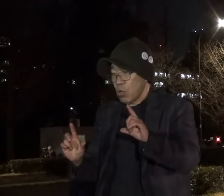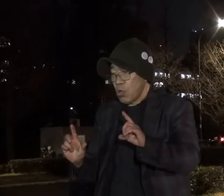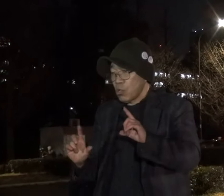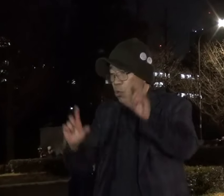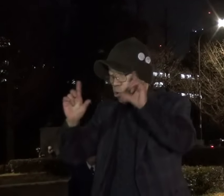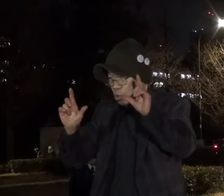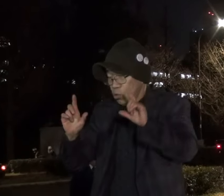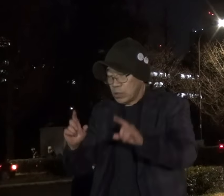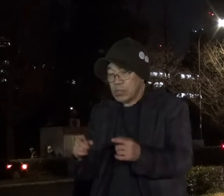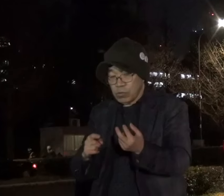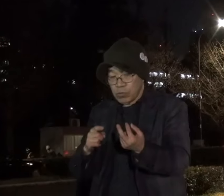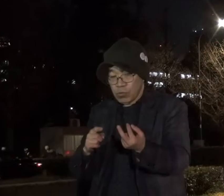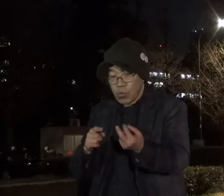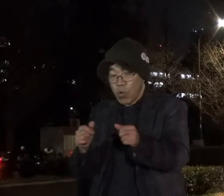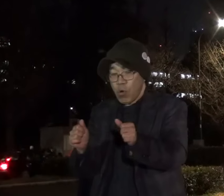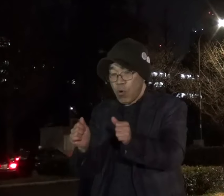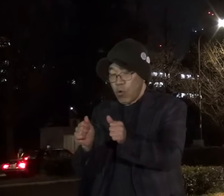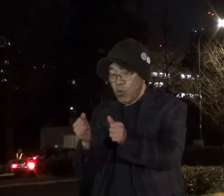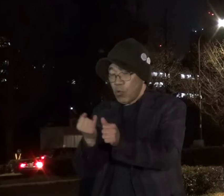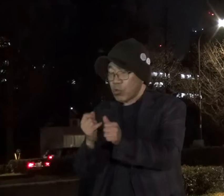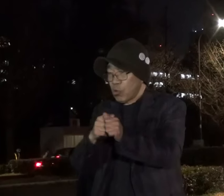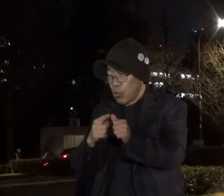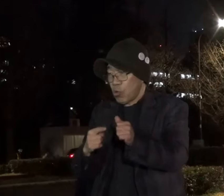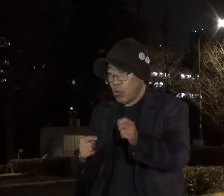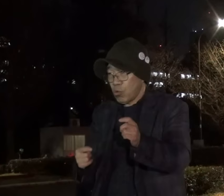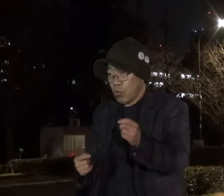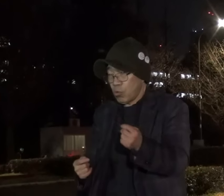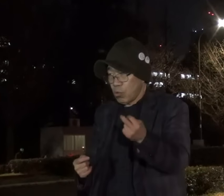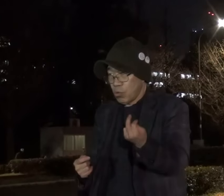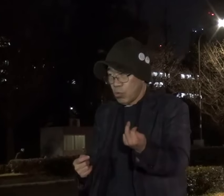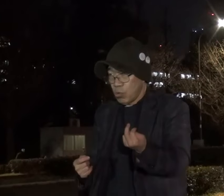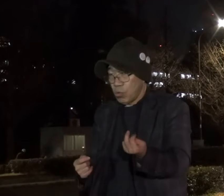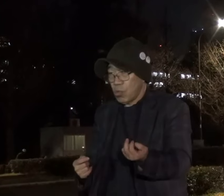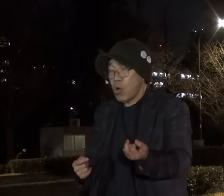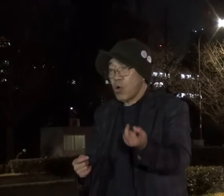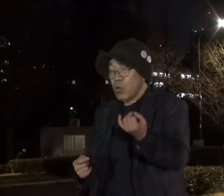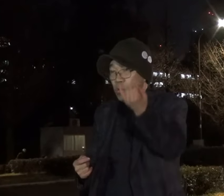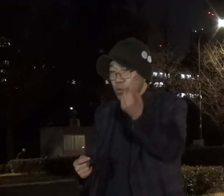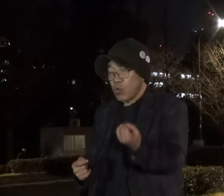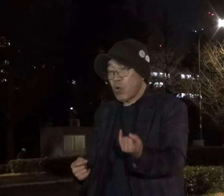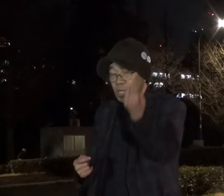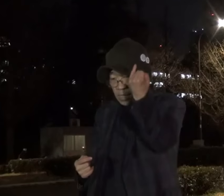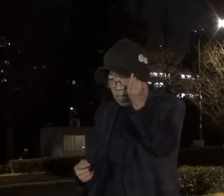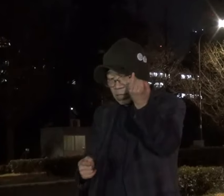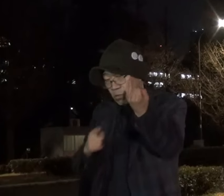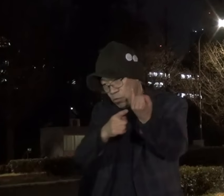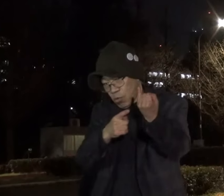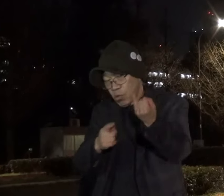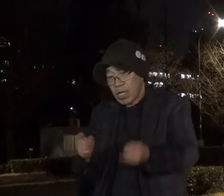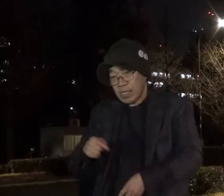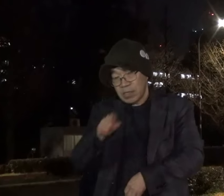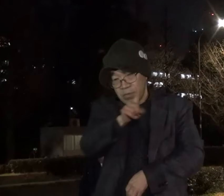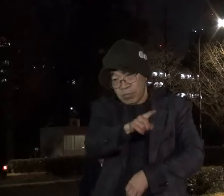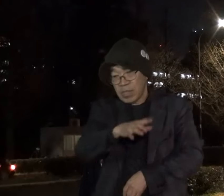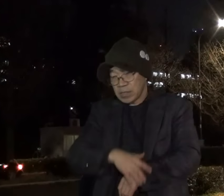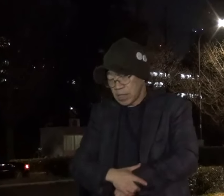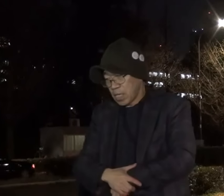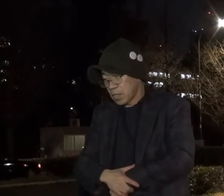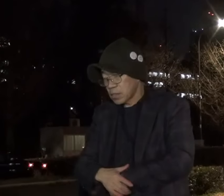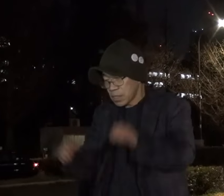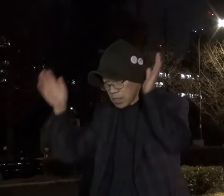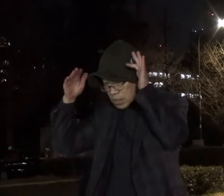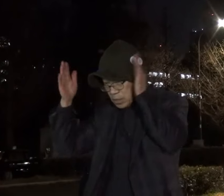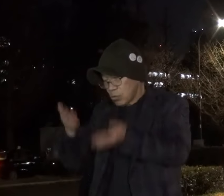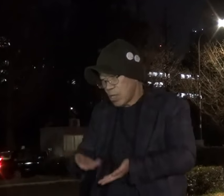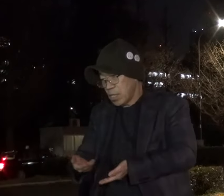は横浜に避難しました。犬は連れてくることができず、8年も一緒に暮らしてきた愛犬は知人に預けることになりました